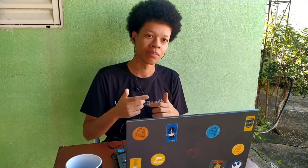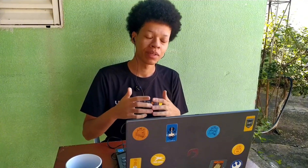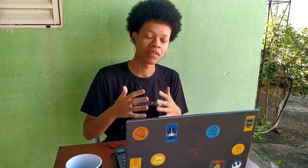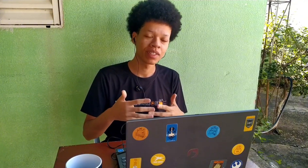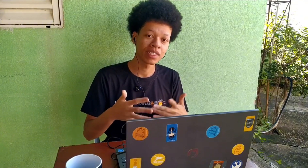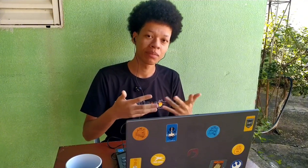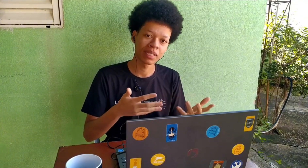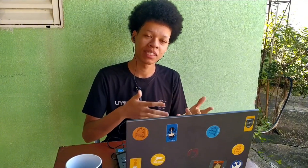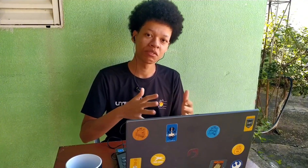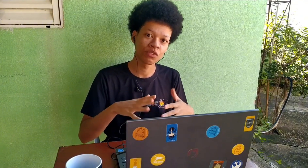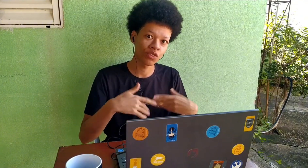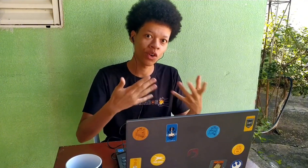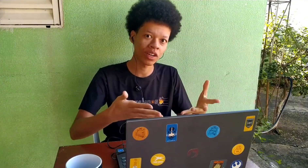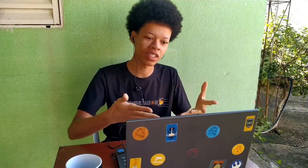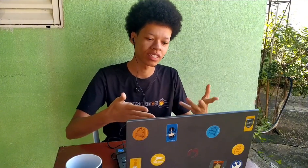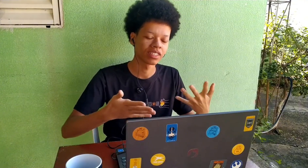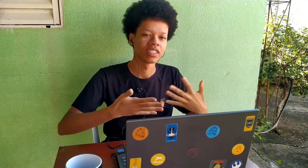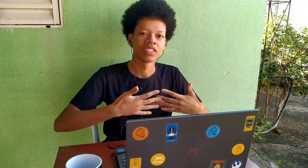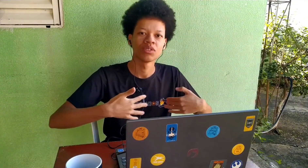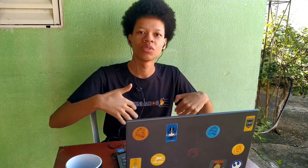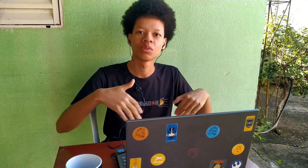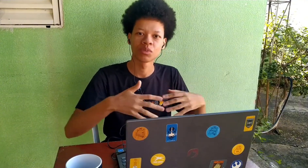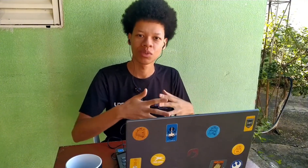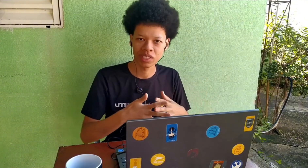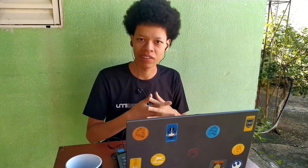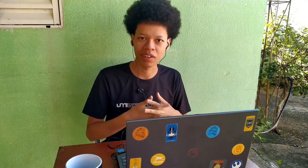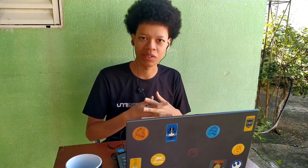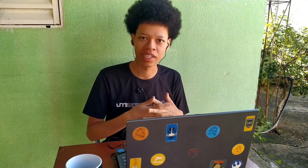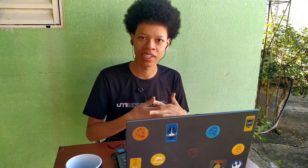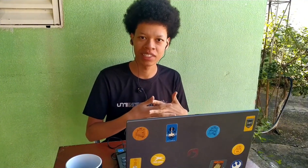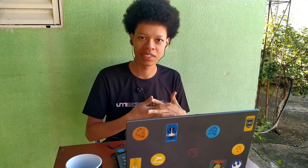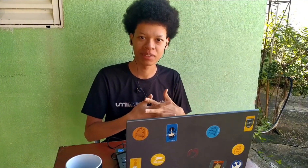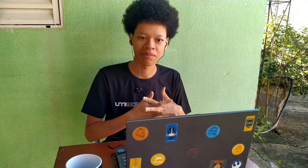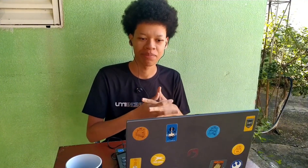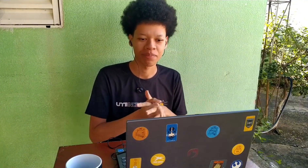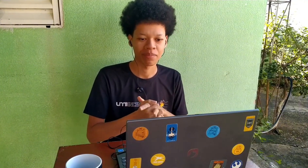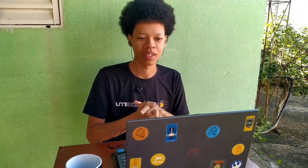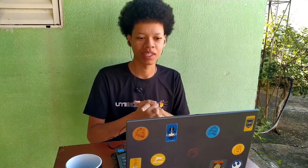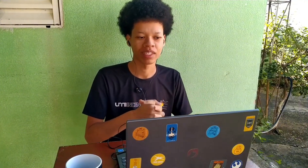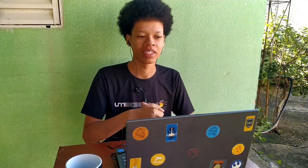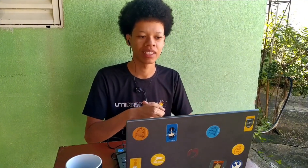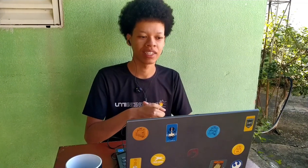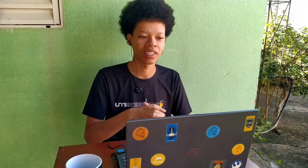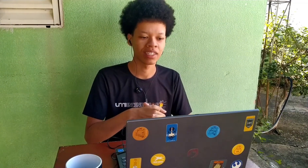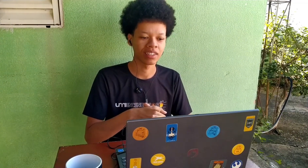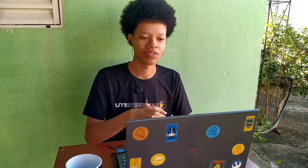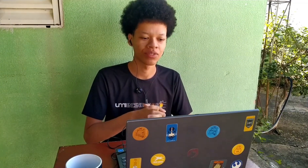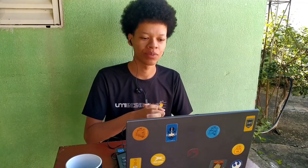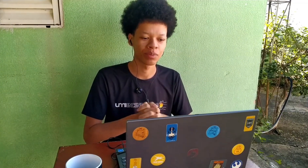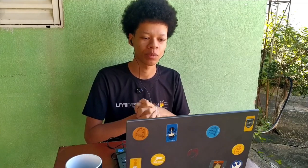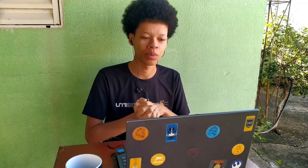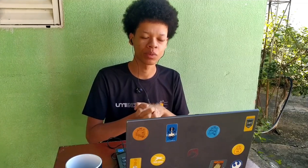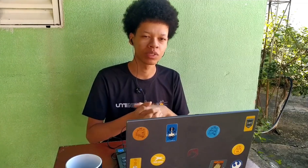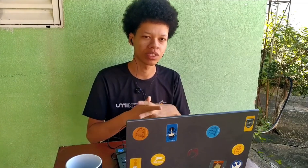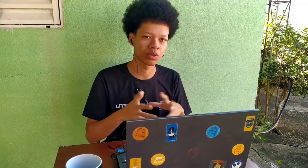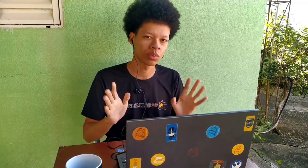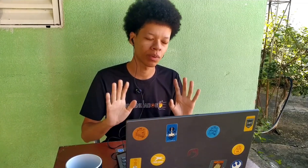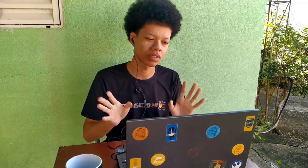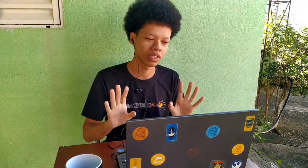primeira vez interpretando fora dos muros da faculdade. E eu posso dizer